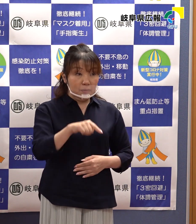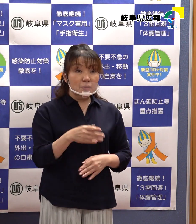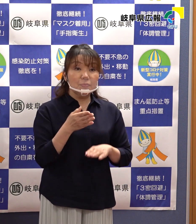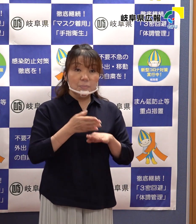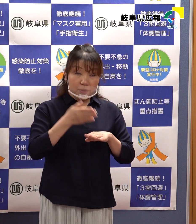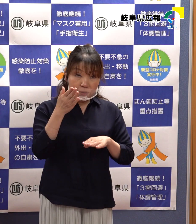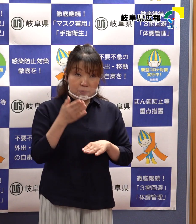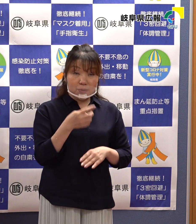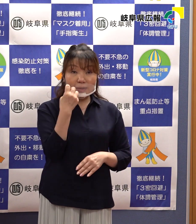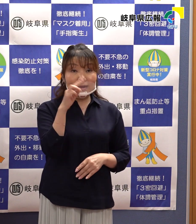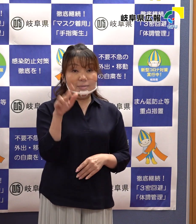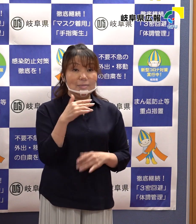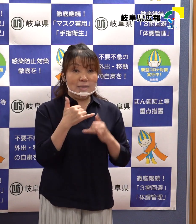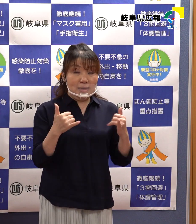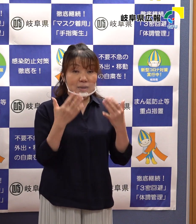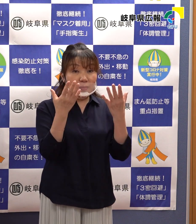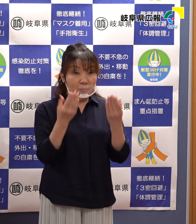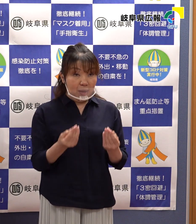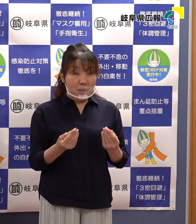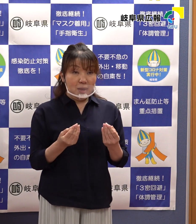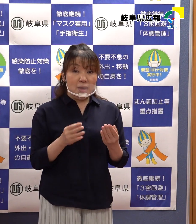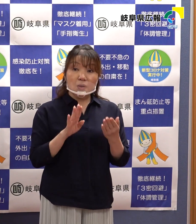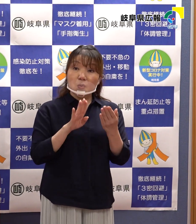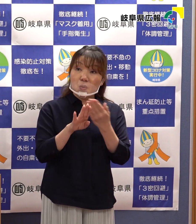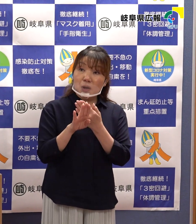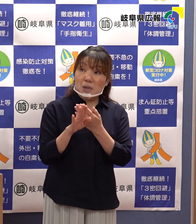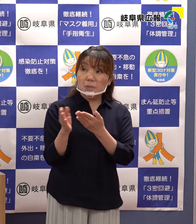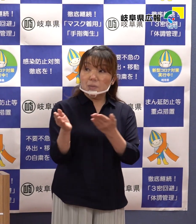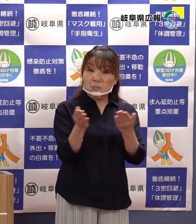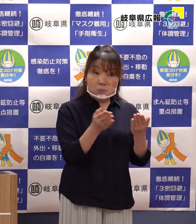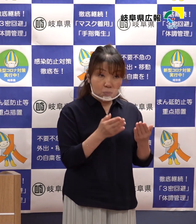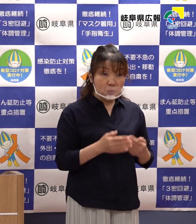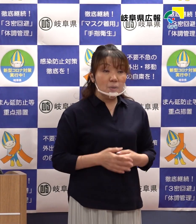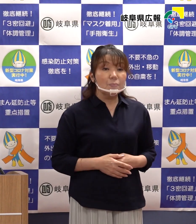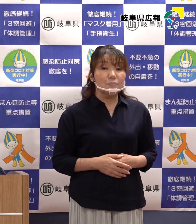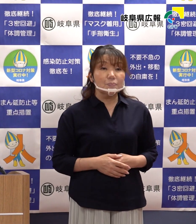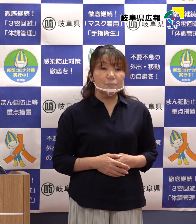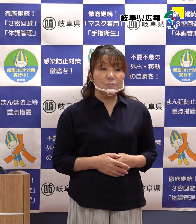とうございます。感謝が以上です。 それでは各社さんお願いいたします。